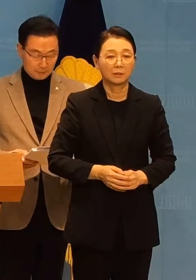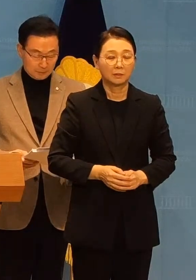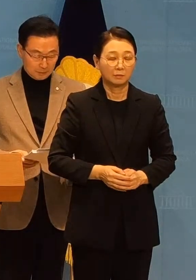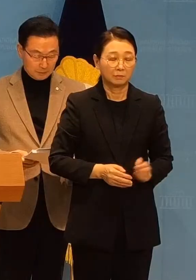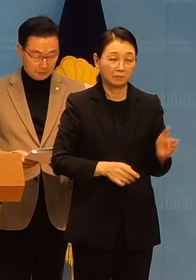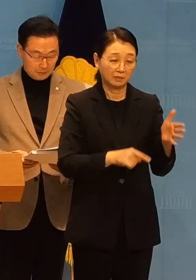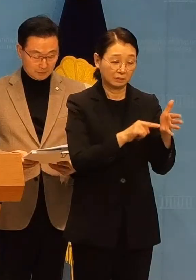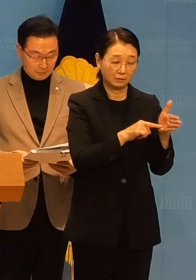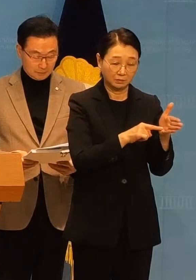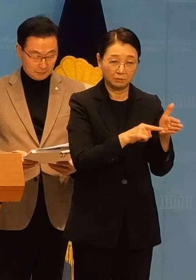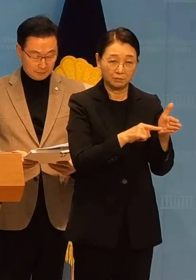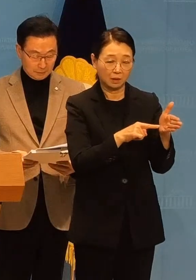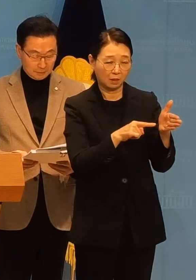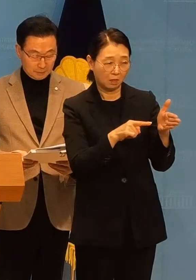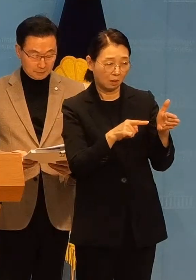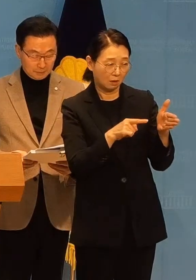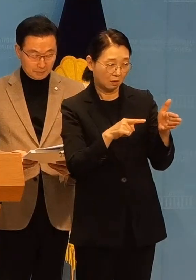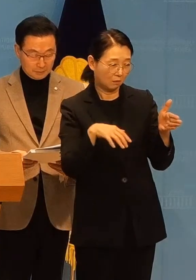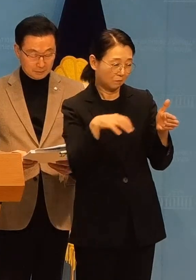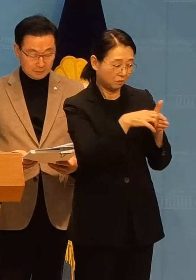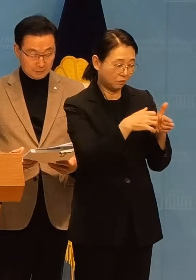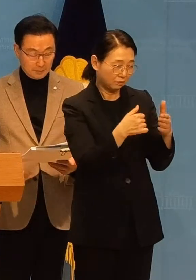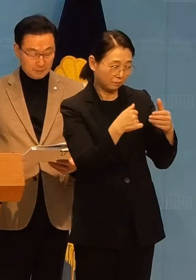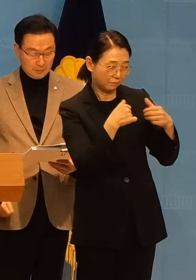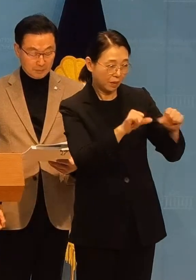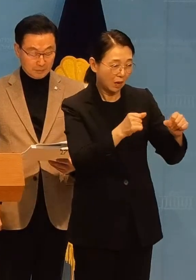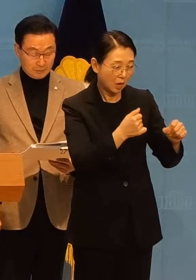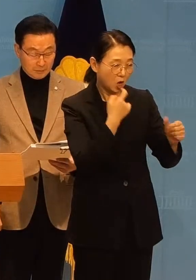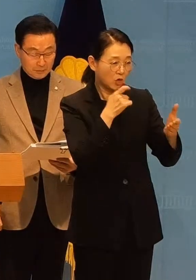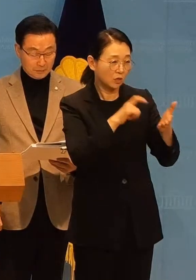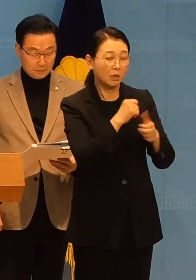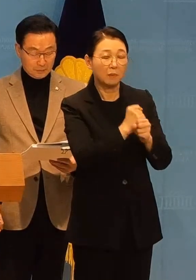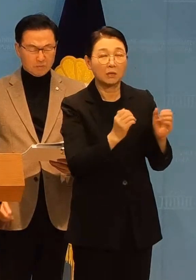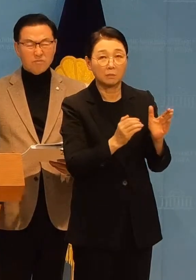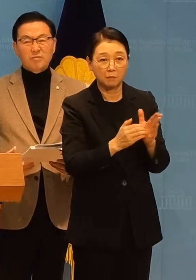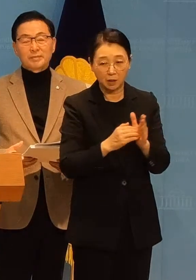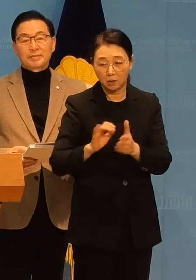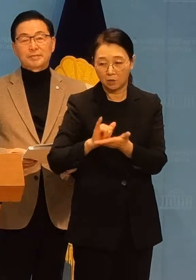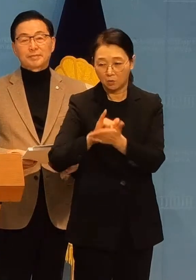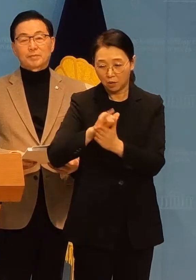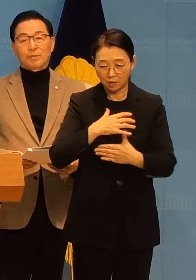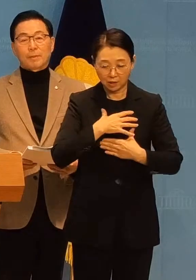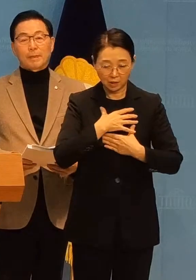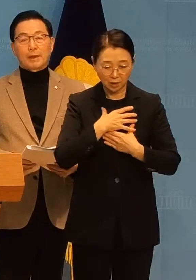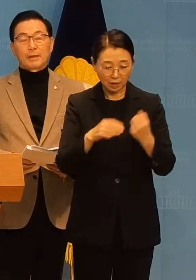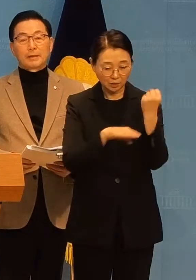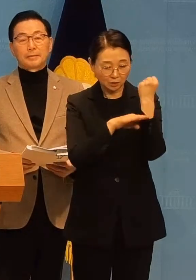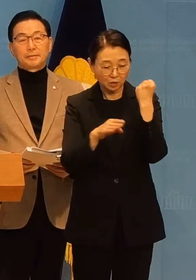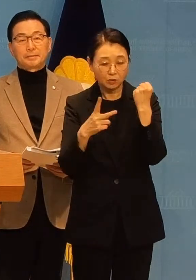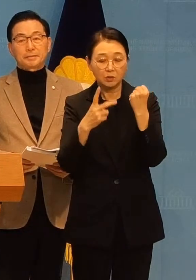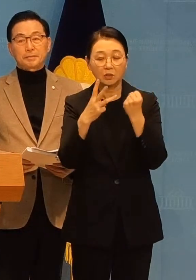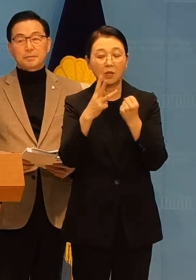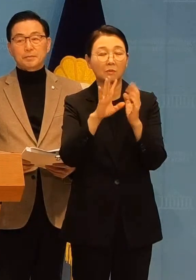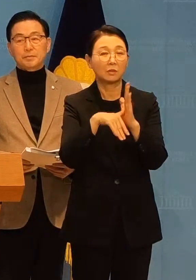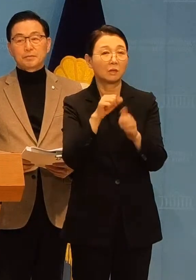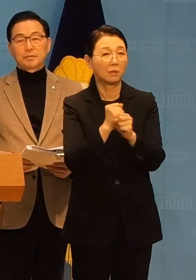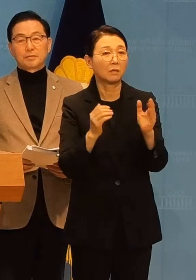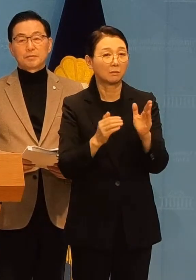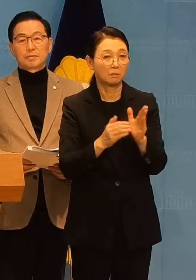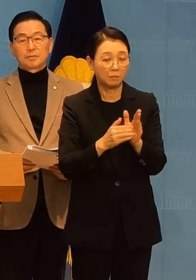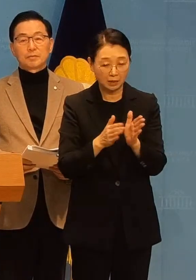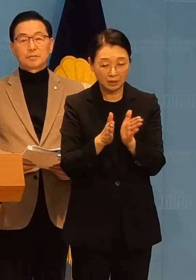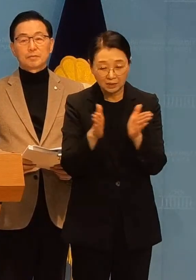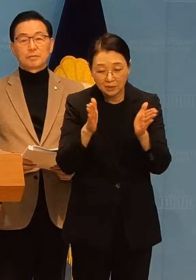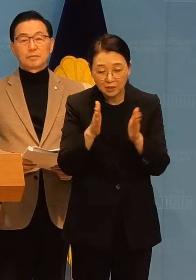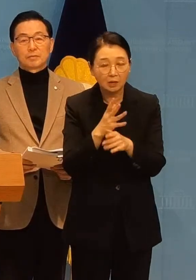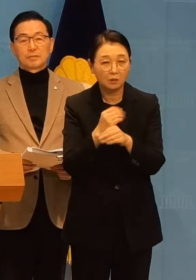로컬라이저 등을 부러지기 쉽게 설치해야 되는 공항 안전 운영 기준은 2003년에 제정됐지만 시행 시기를